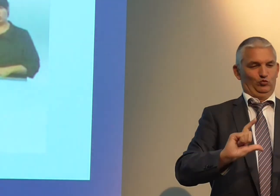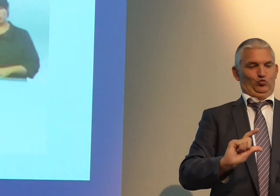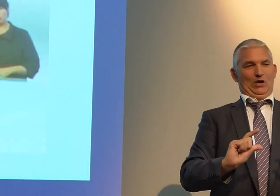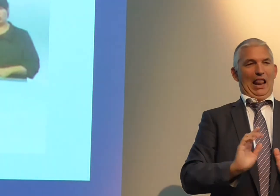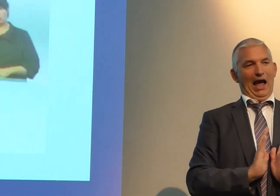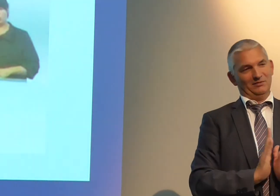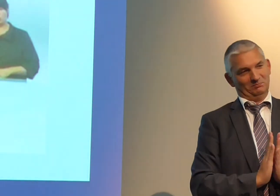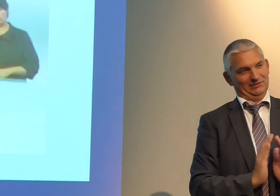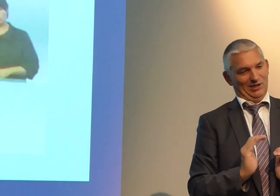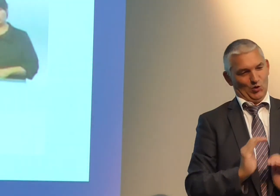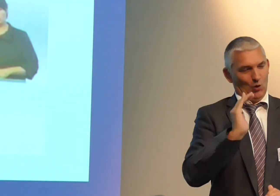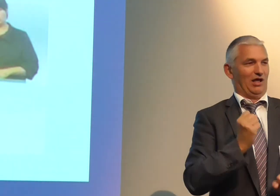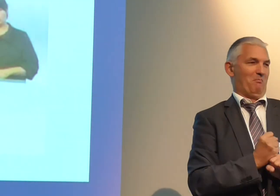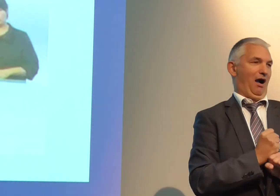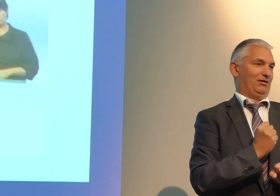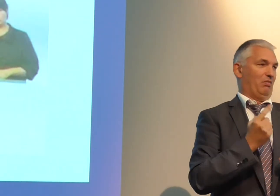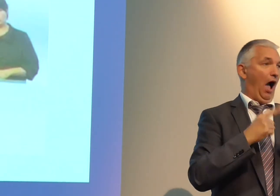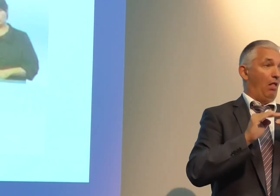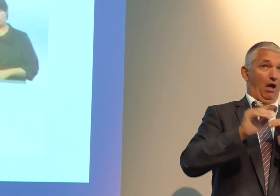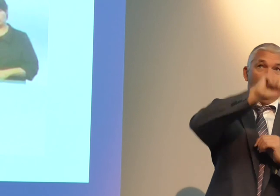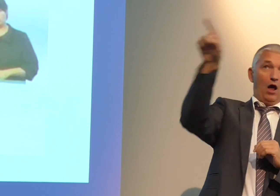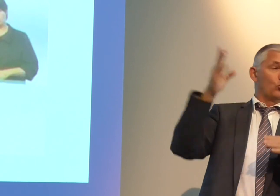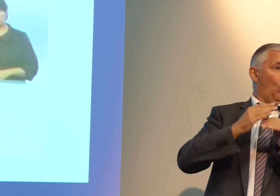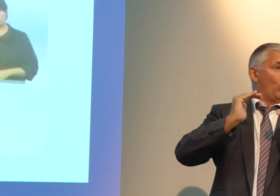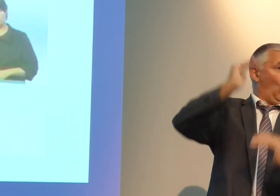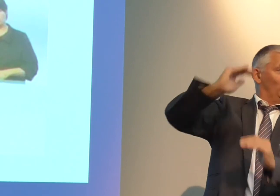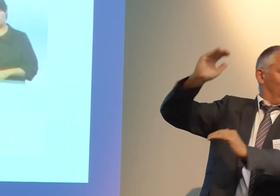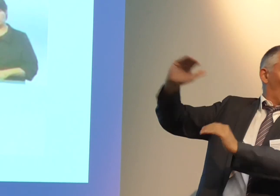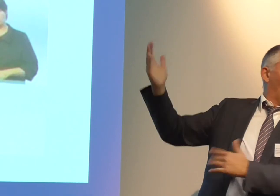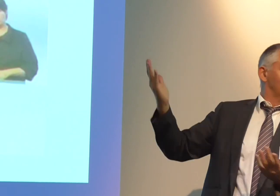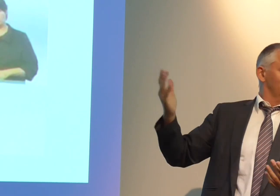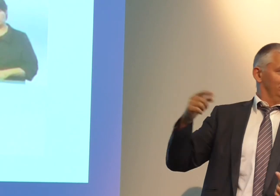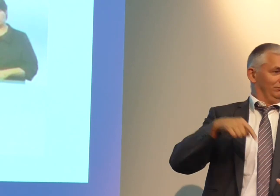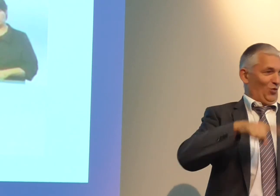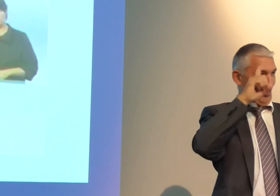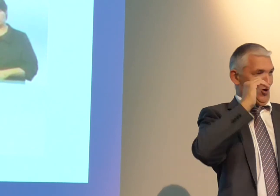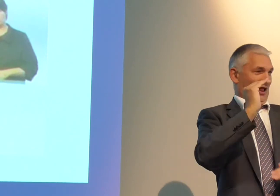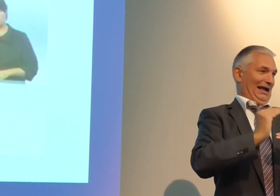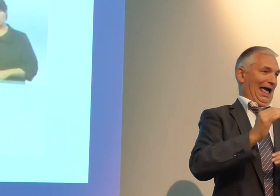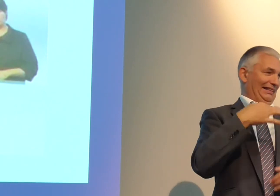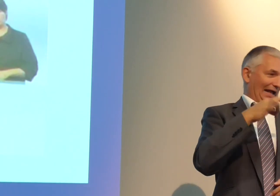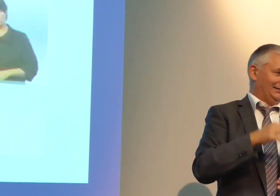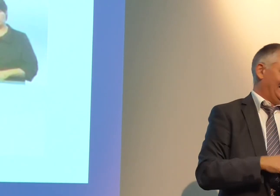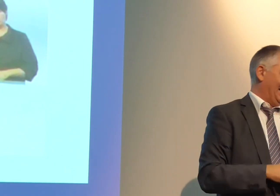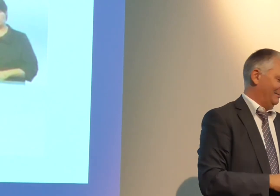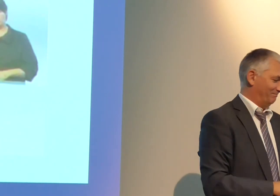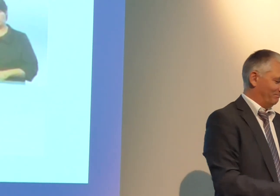in Gebärdensprache stattfindet. Und wir hatten noch eine kleine Bitte geäußert, nämlich, dass man sich auch an den anderen Ländern orientiert, wo eben